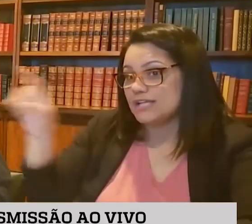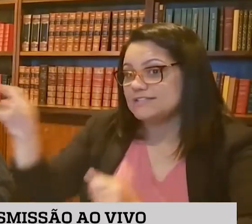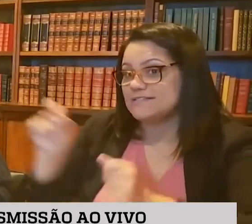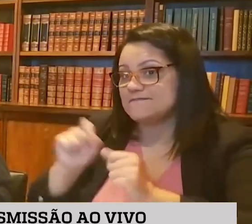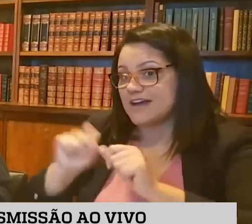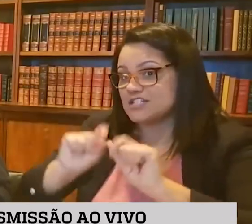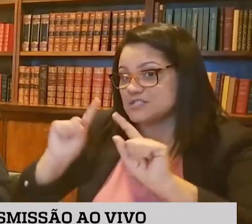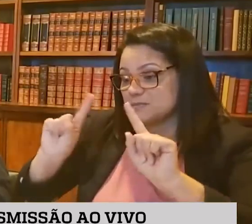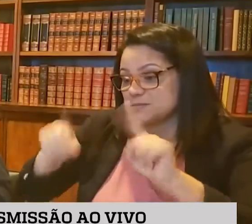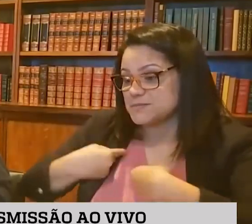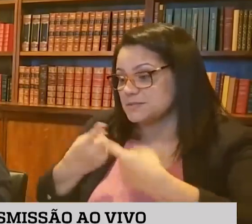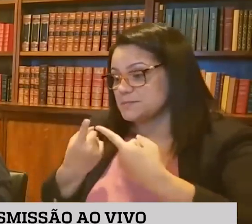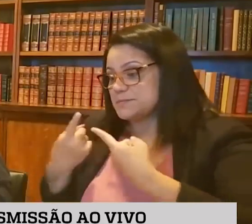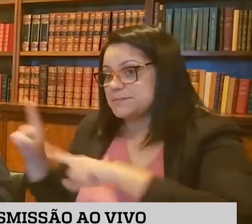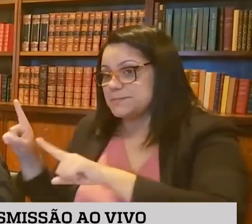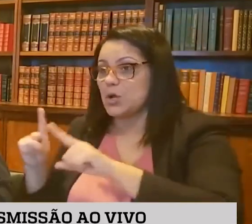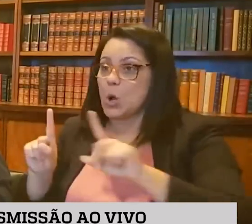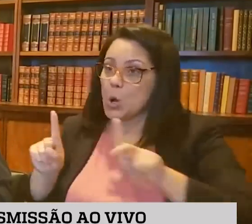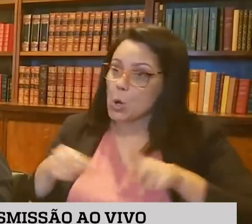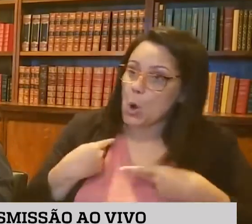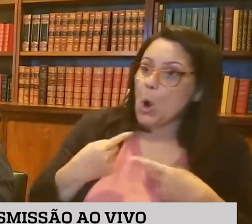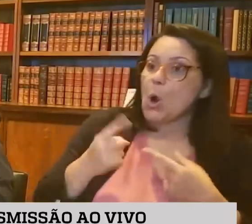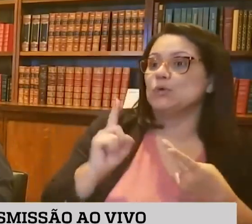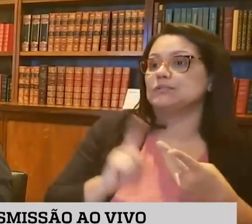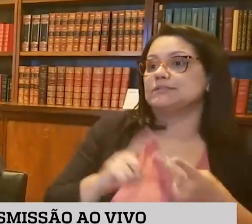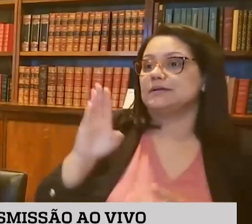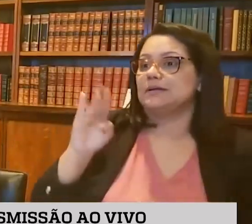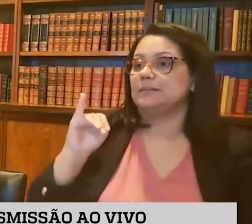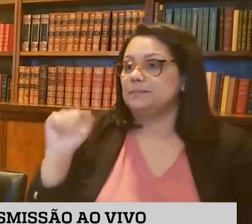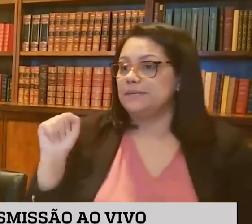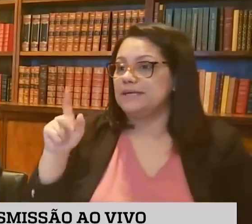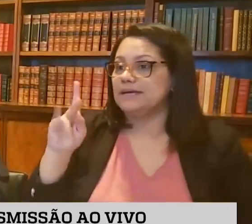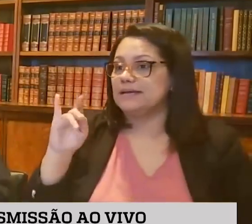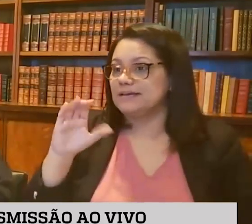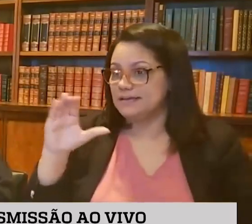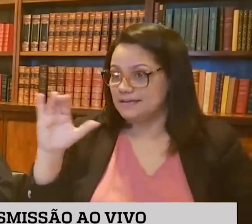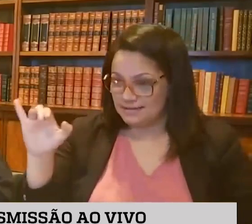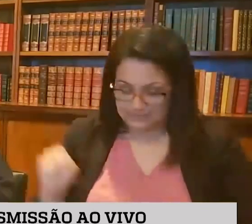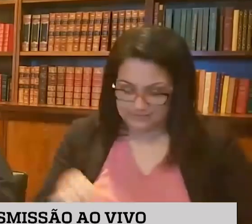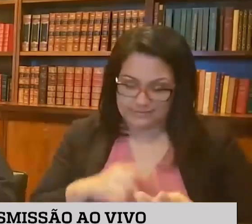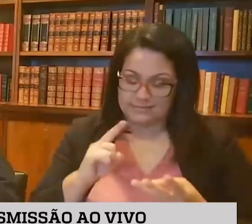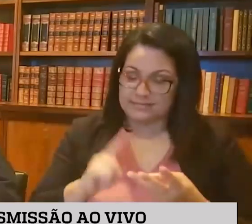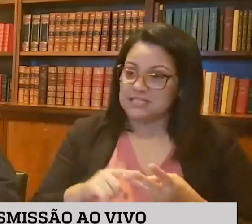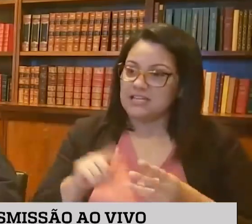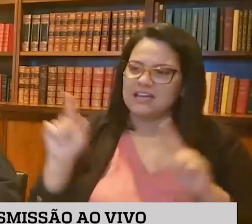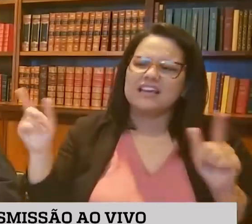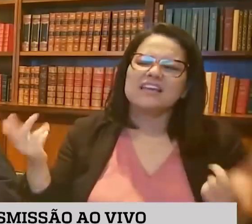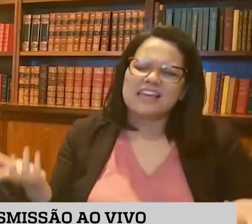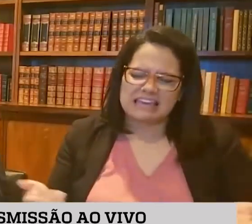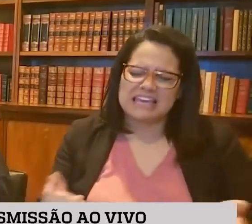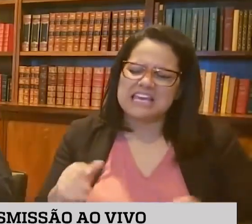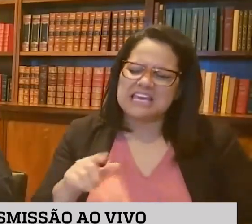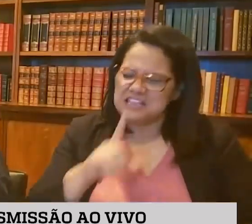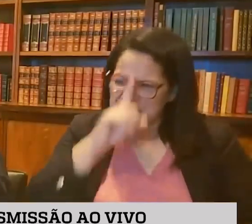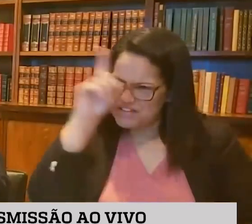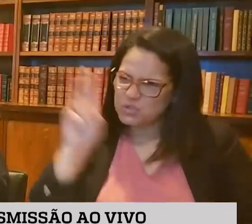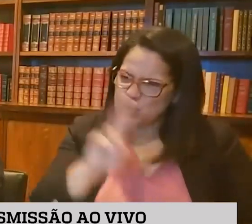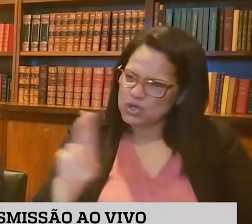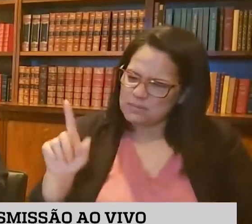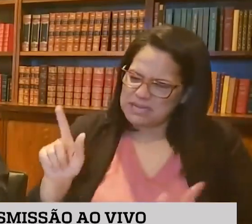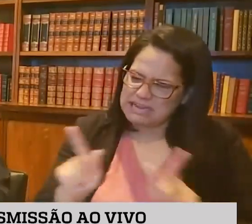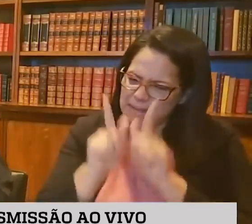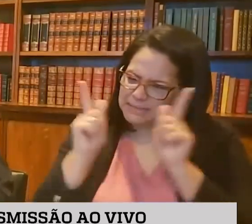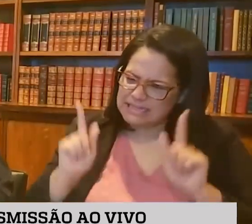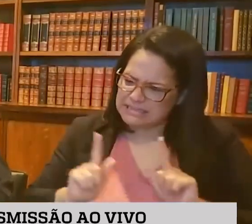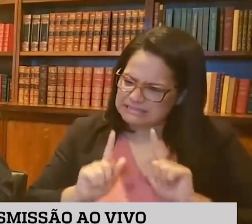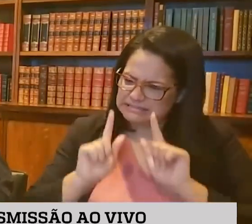contra a Carla Zambelli, contra a Bia Kiss, né? Gabinete do ódio, eu não sei quem inventou esse nome, mas pode